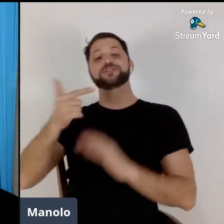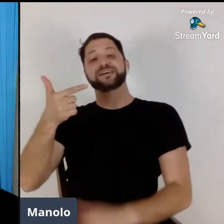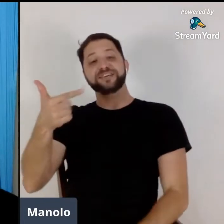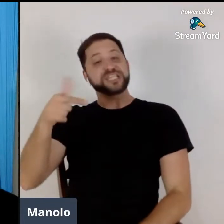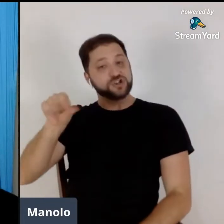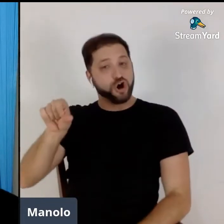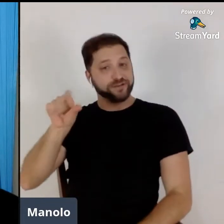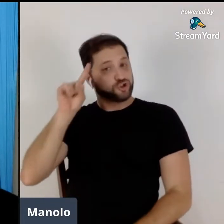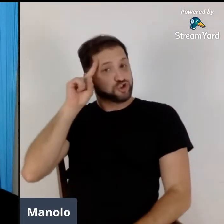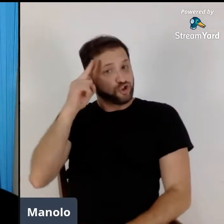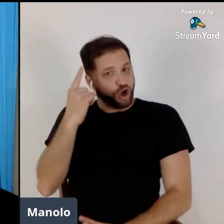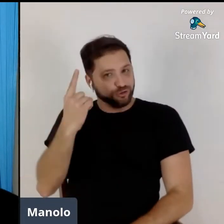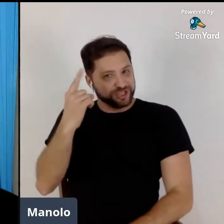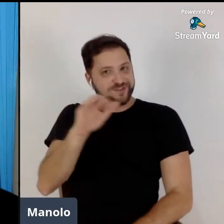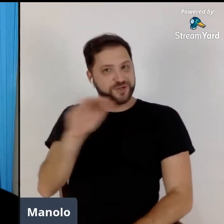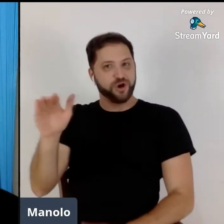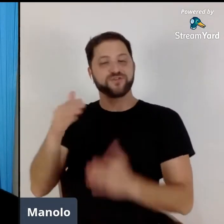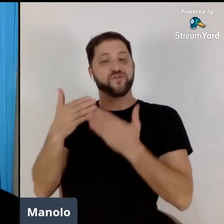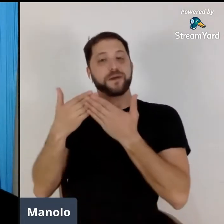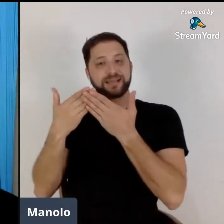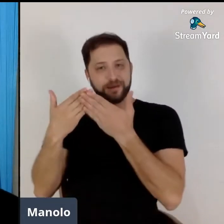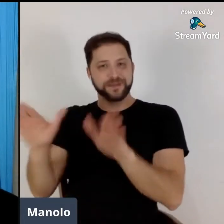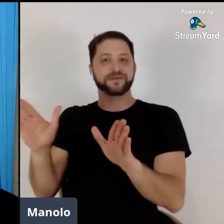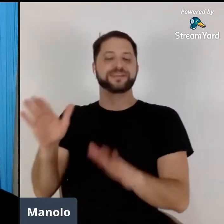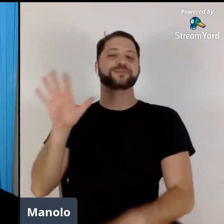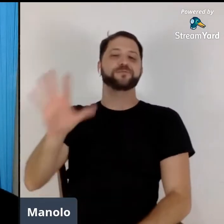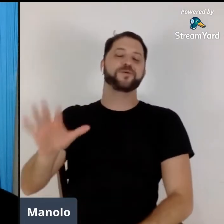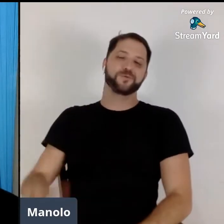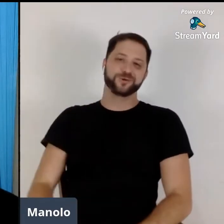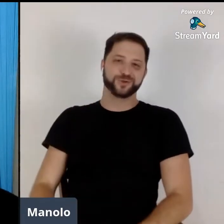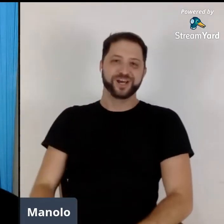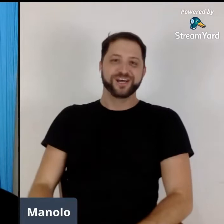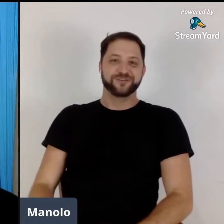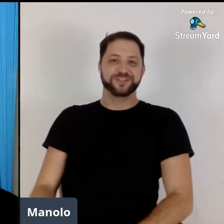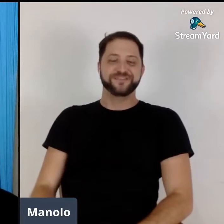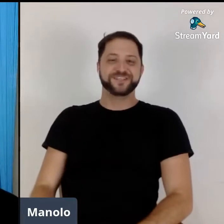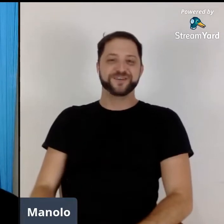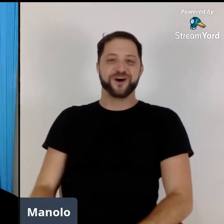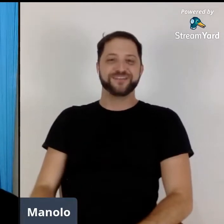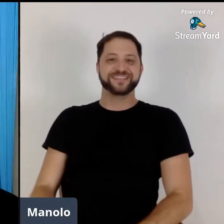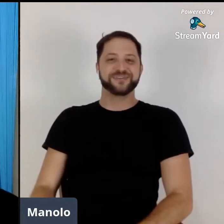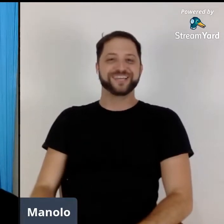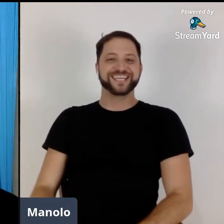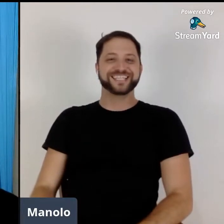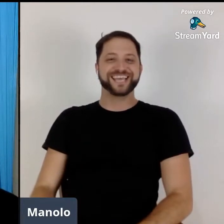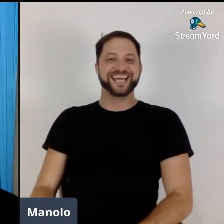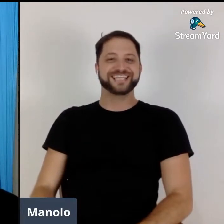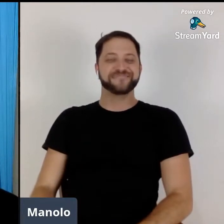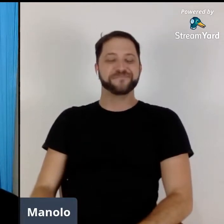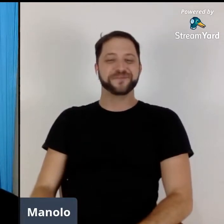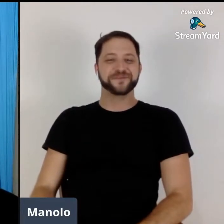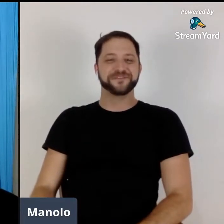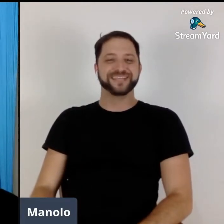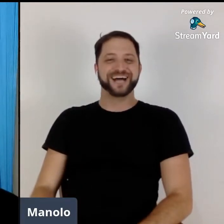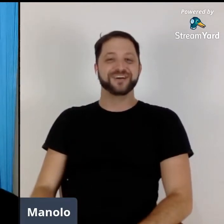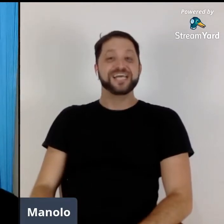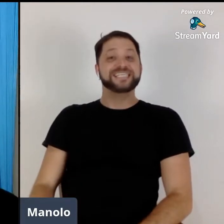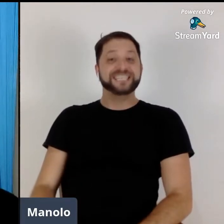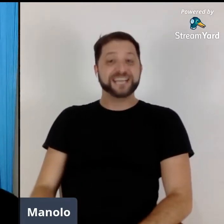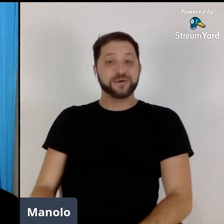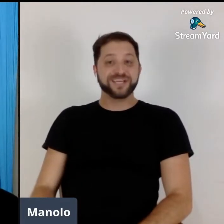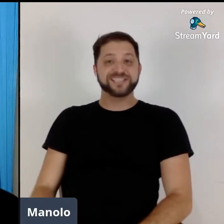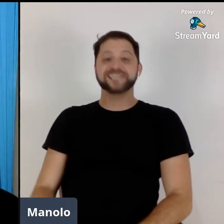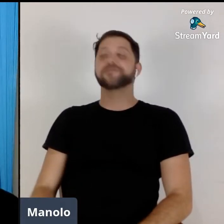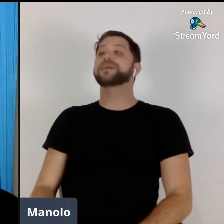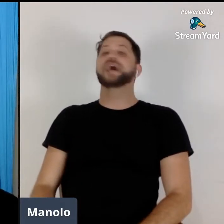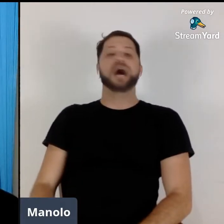pré-matrícula. E no dia 29, só no dia 29, eu vou abrir a matrícula do meu curso no dia 29. Então, quem quiser aí está muito convidado.